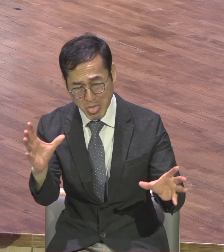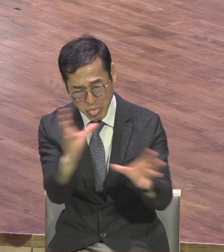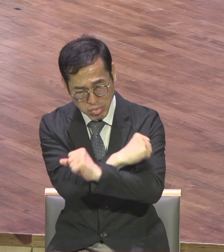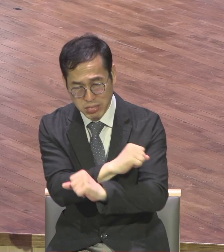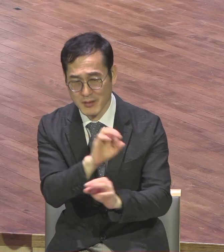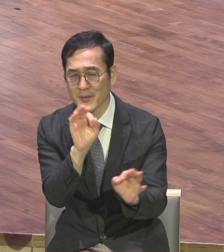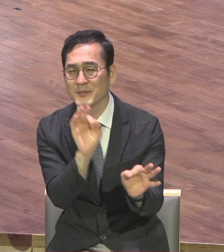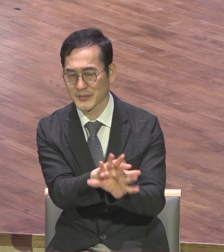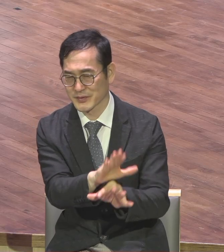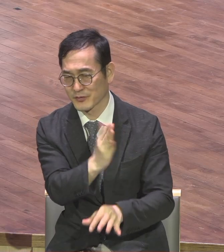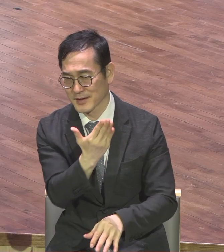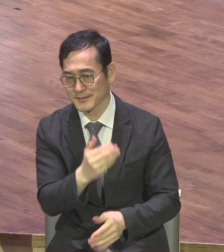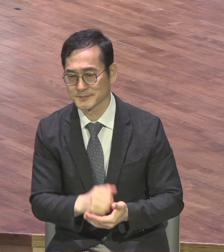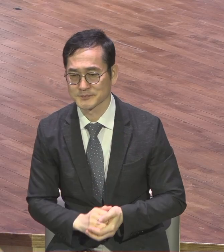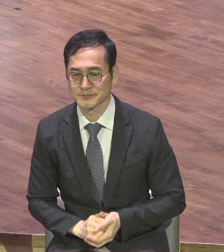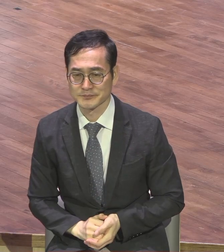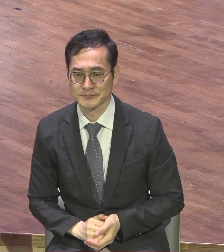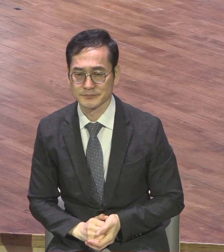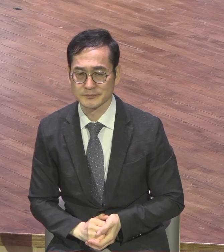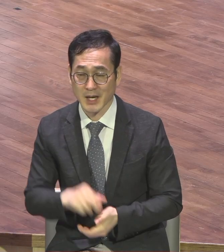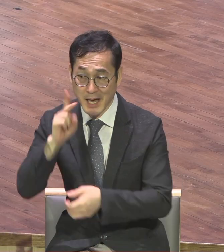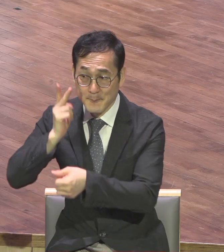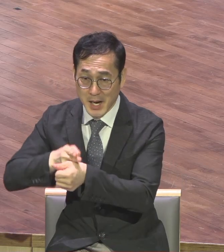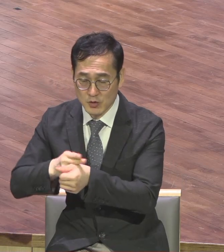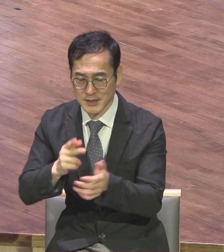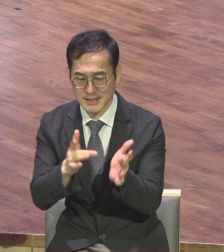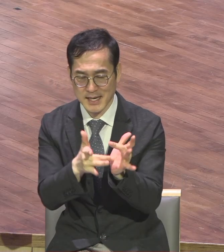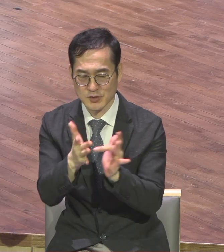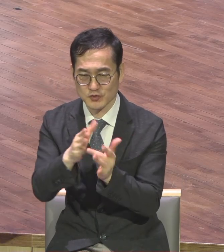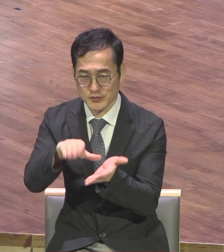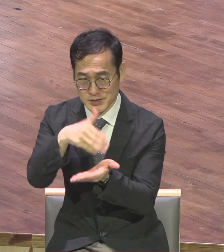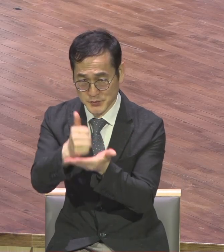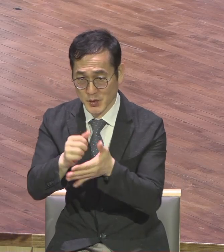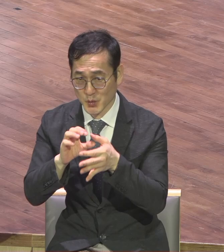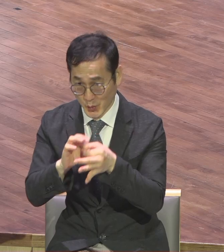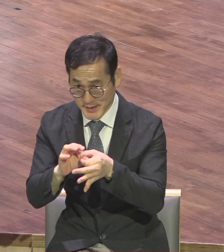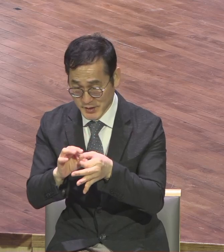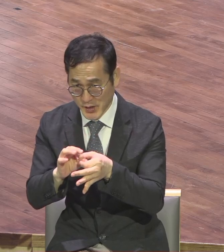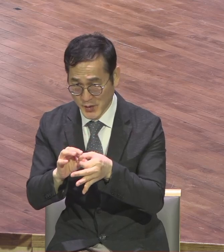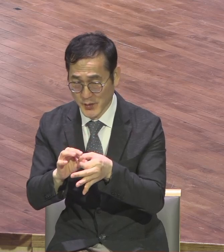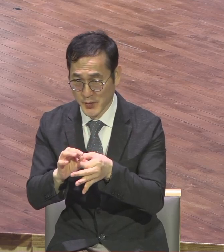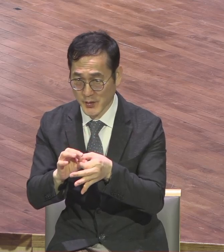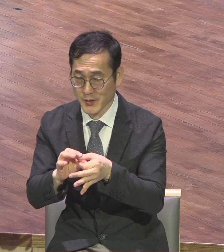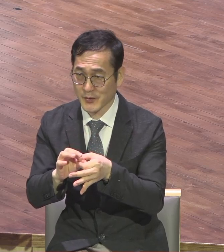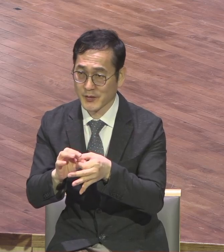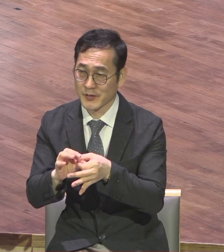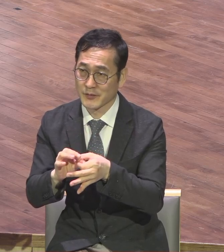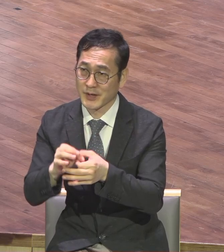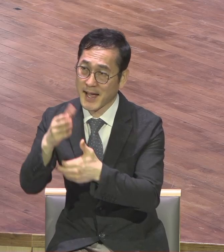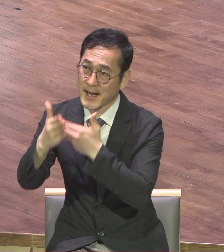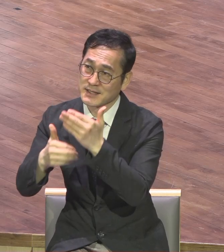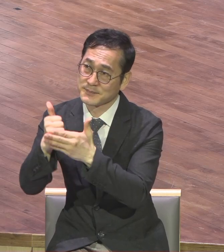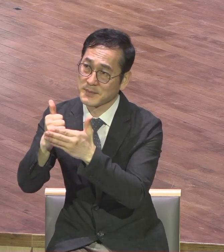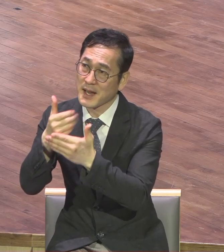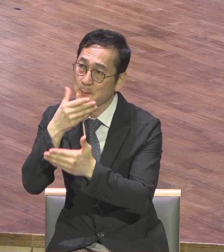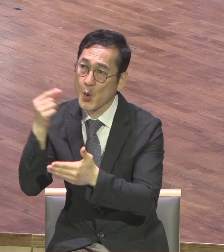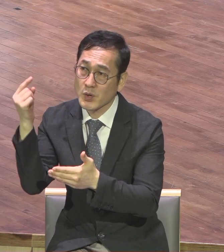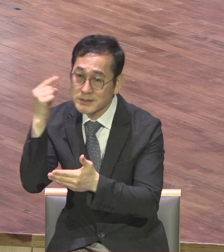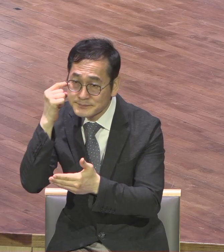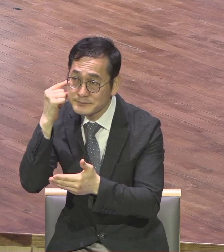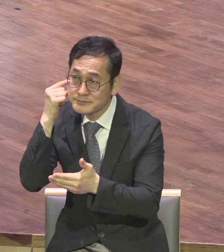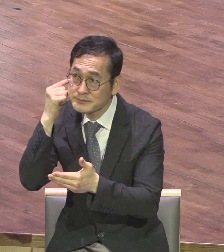사도 바울은 예수 그리스도를 통해서 주어진 하나님의 복음이 얼마나 소중하고